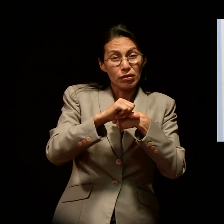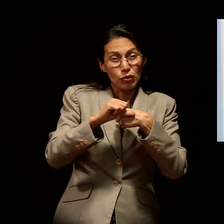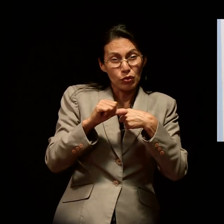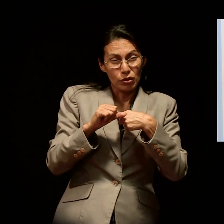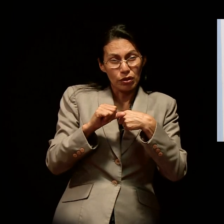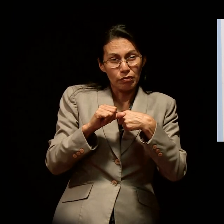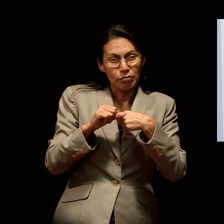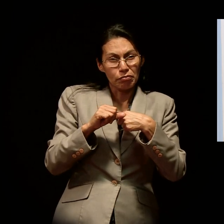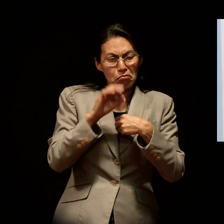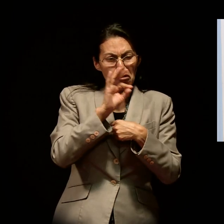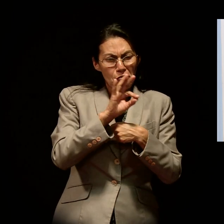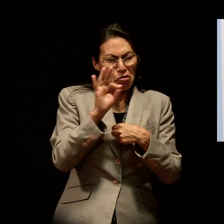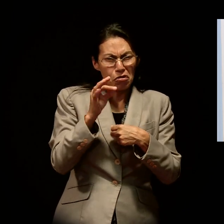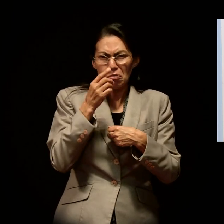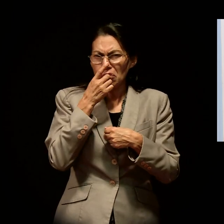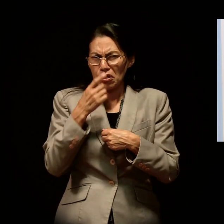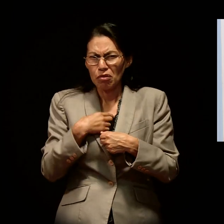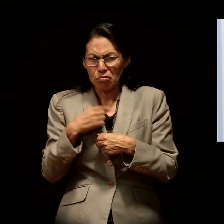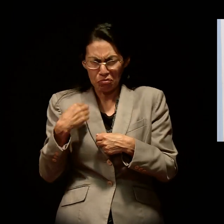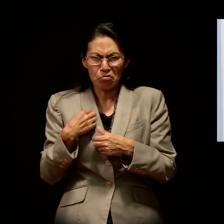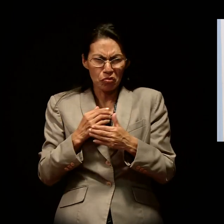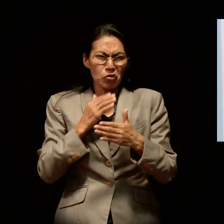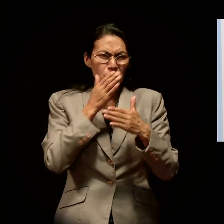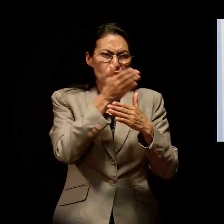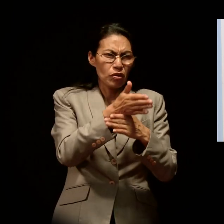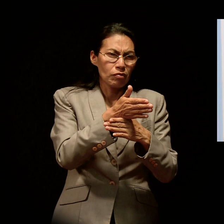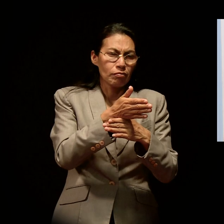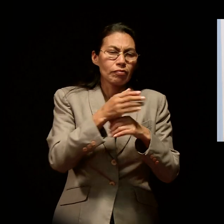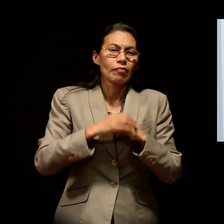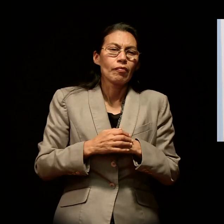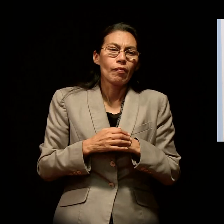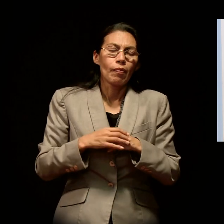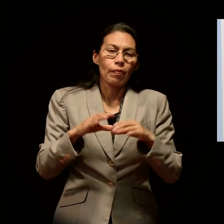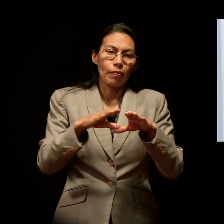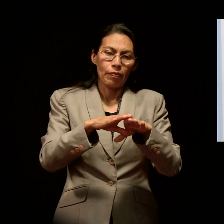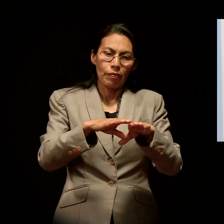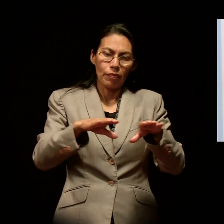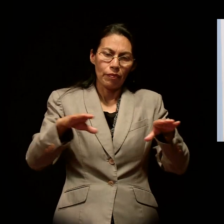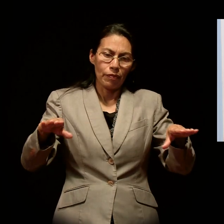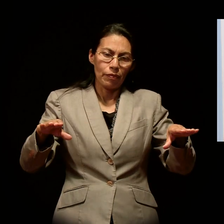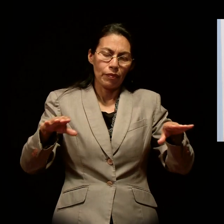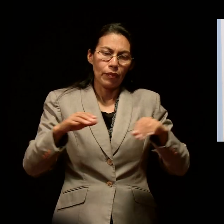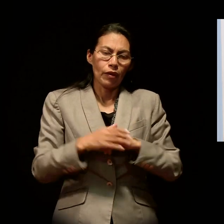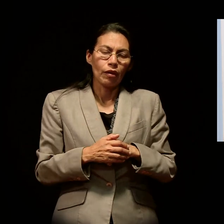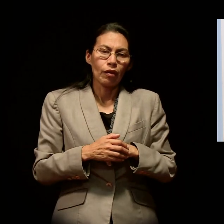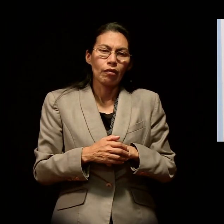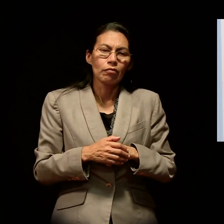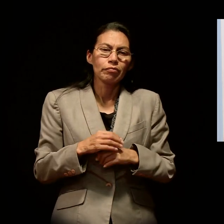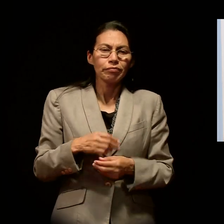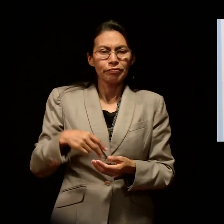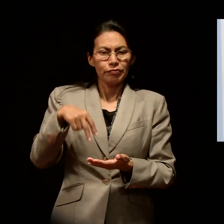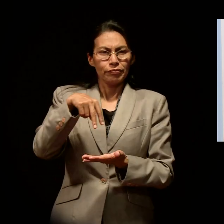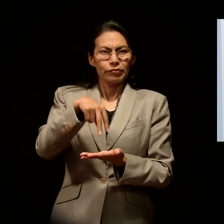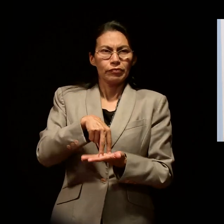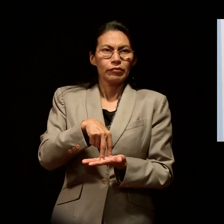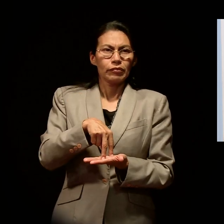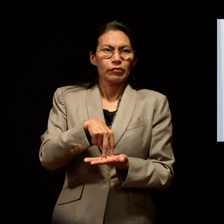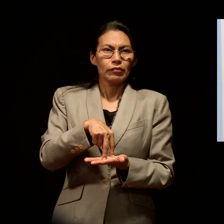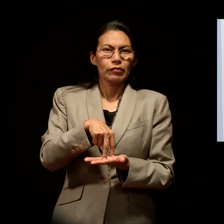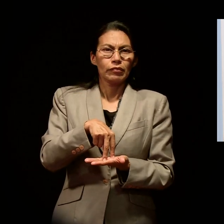cirugía y entonces yo fui en la fecha que me indicaron Pero cuando me paré al mostrador diciendo que ya estaba